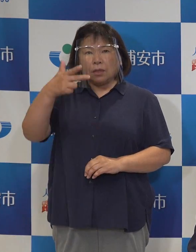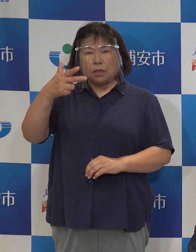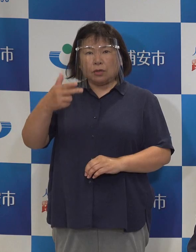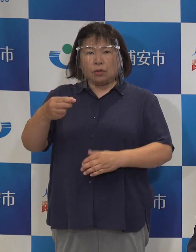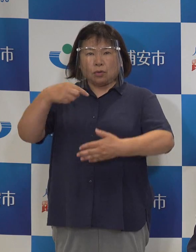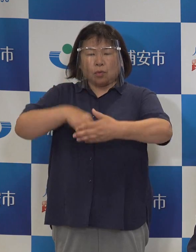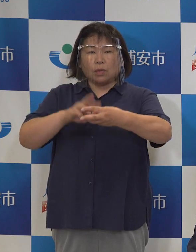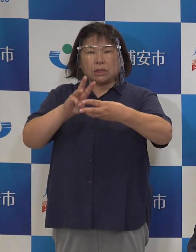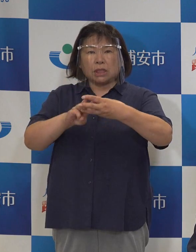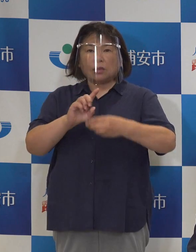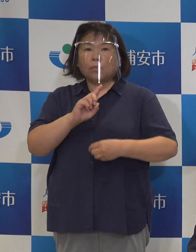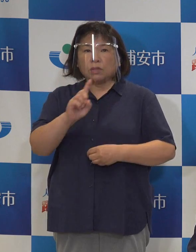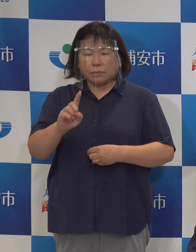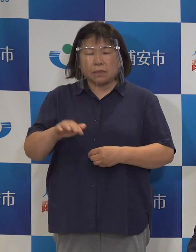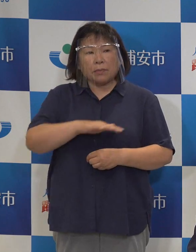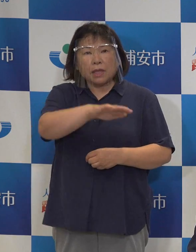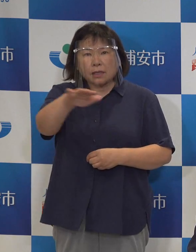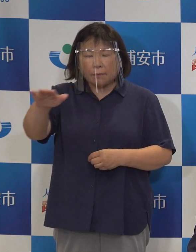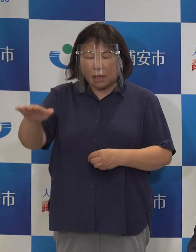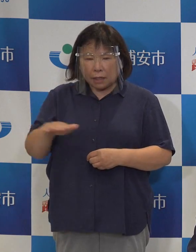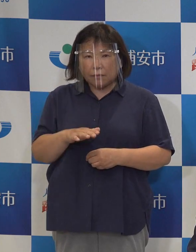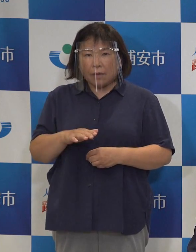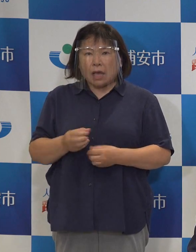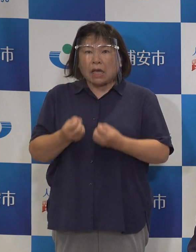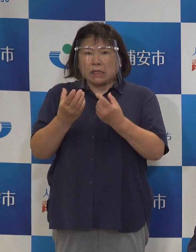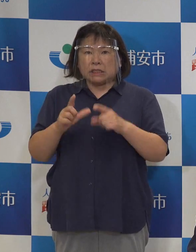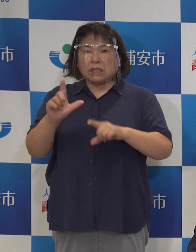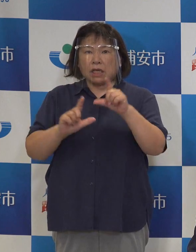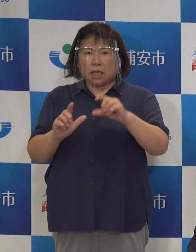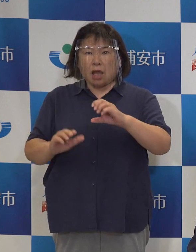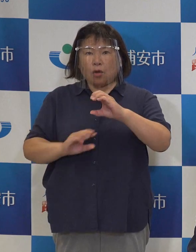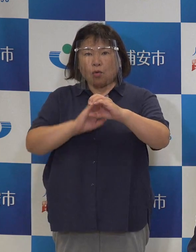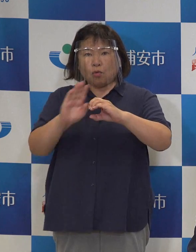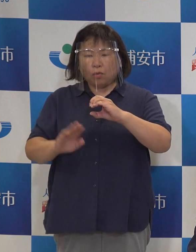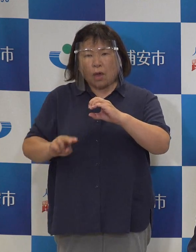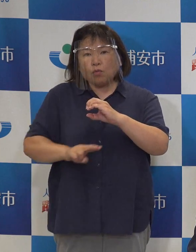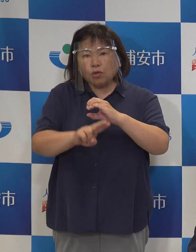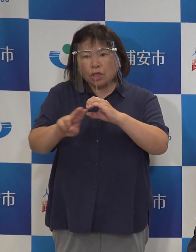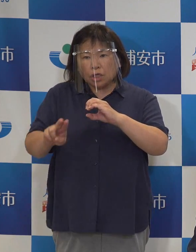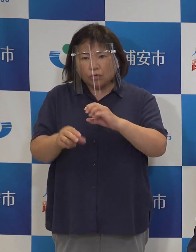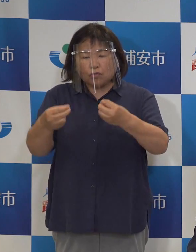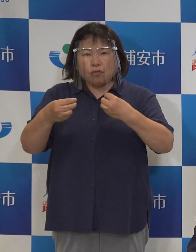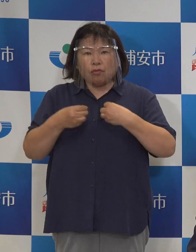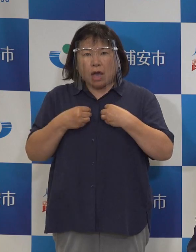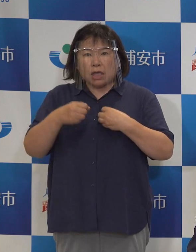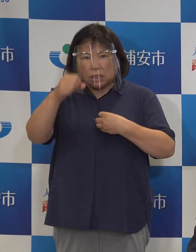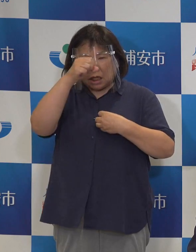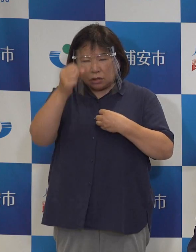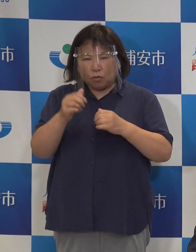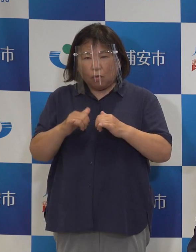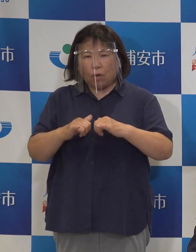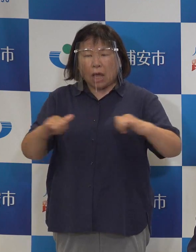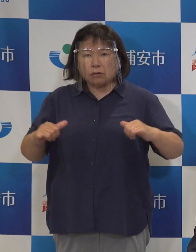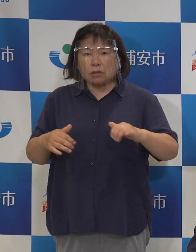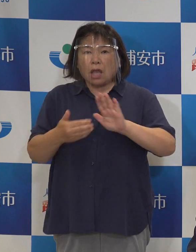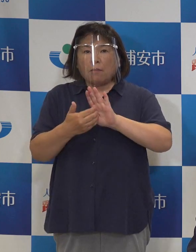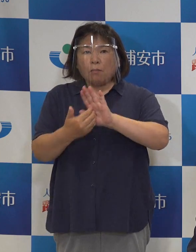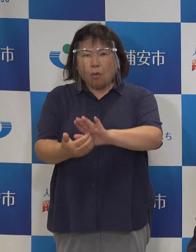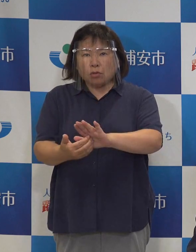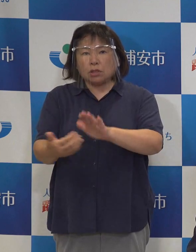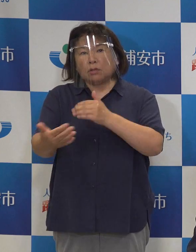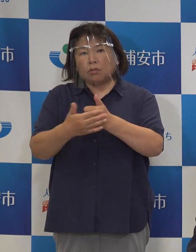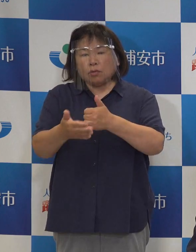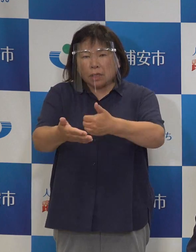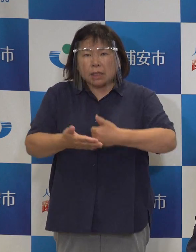市長の内田です市民の皆様には新型コロナウイルス感染症拡大防止にご協力をいただきありがとう